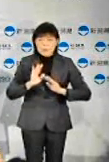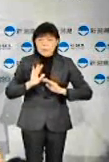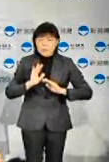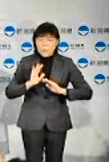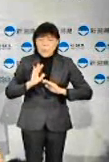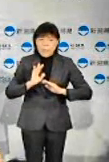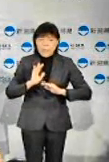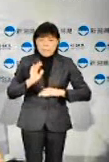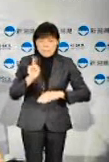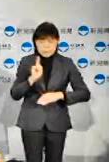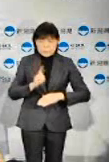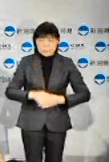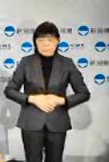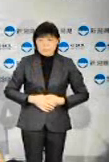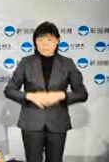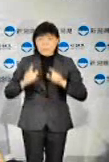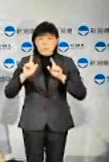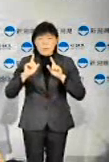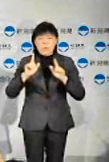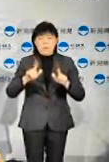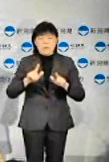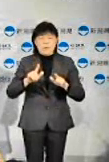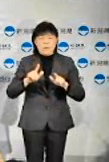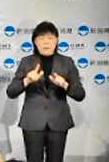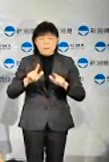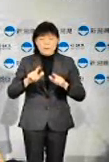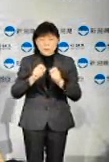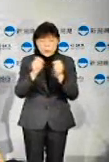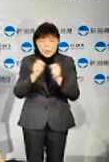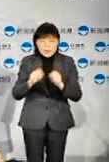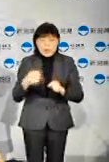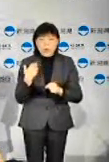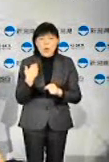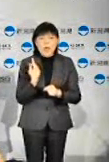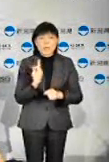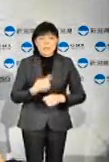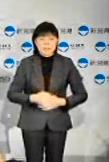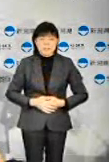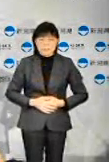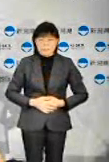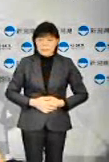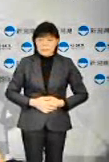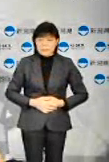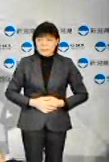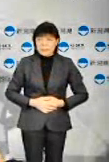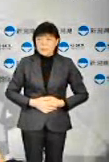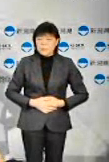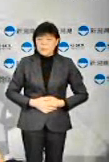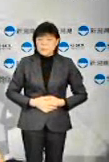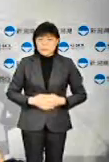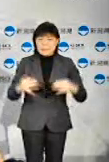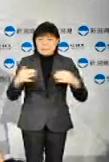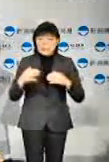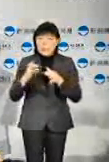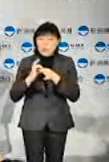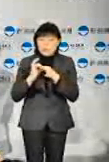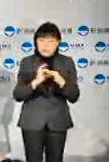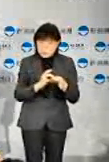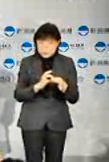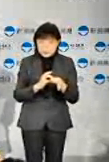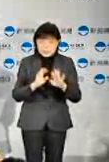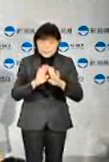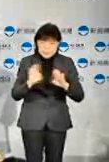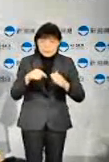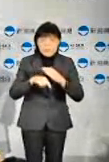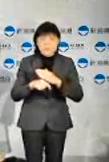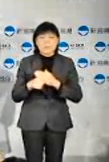い、昨日の開かれた会合の結果って聞いてないんですけど、結論出たんですか？ 本当 もまだ議論は続くということですね、始まったということですよ